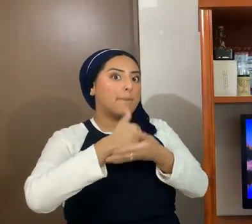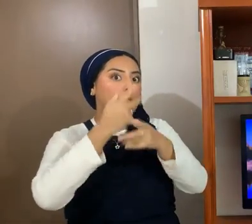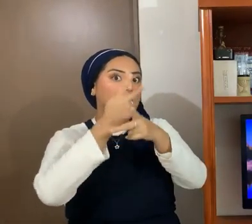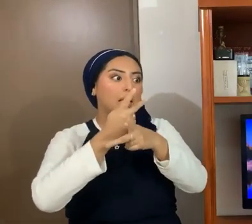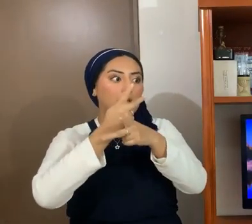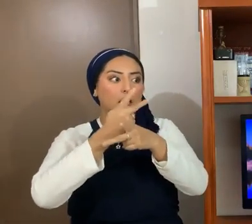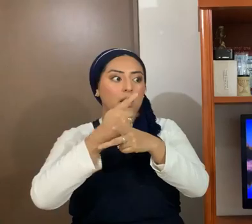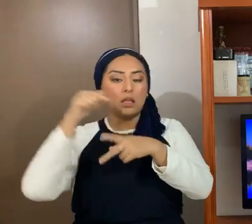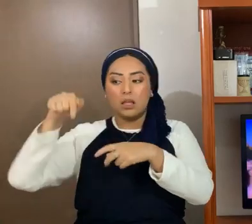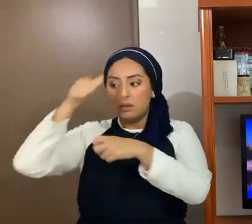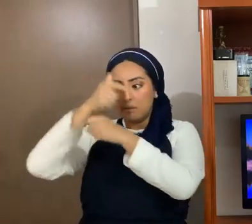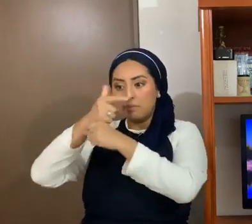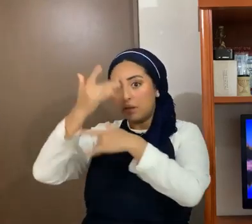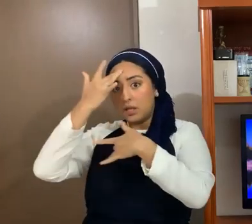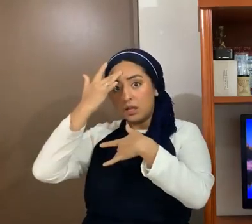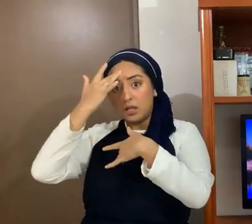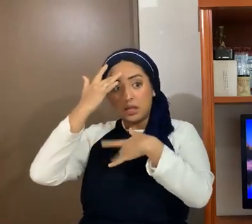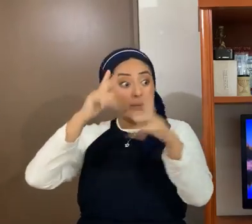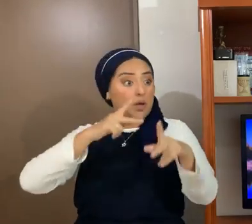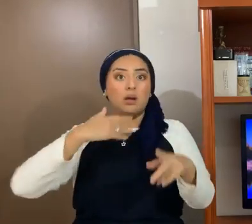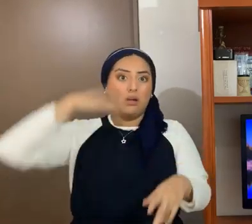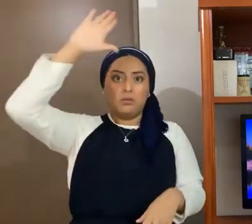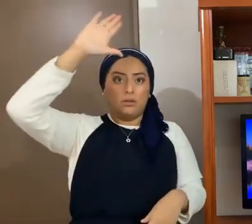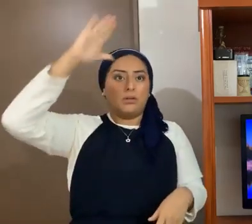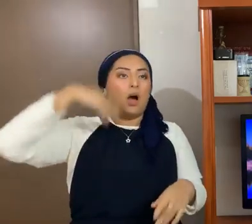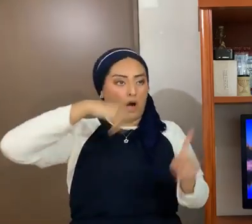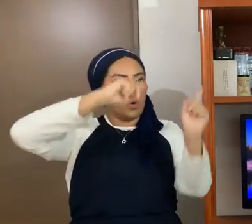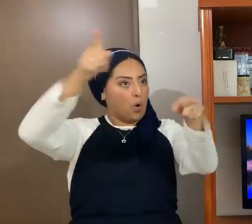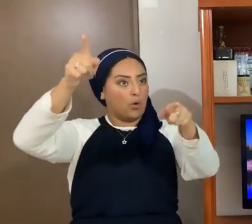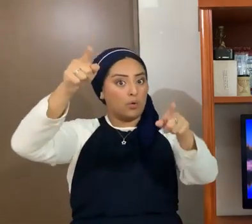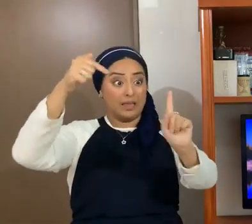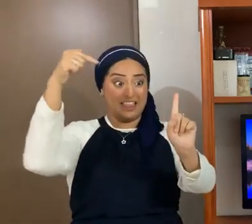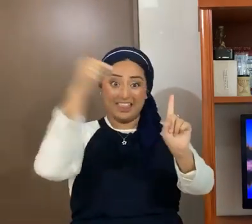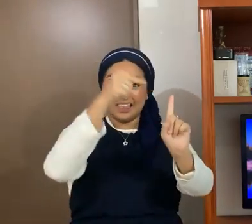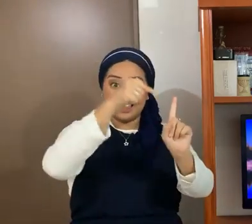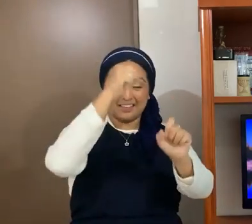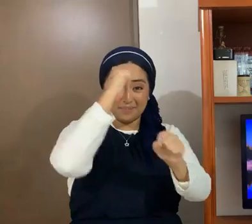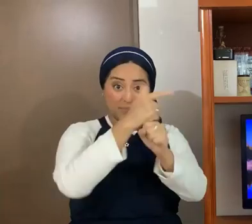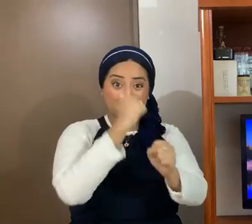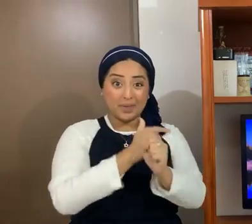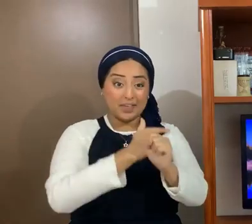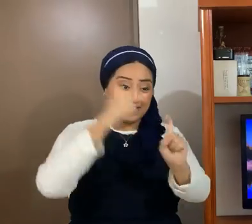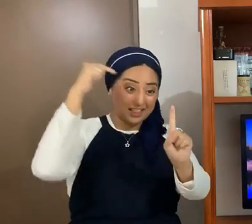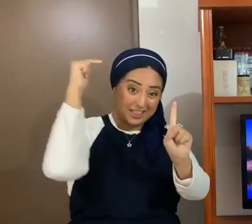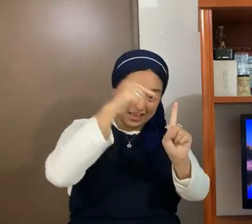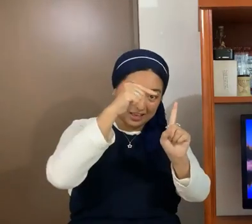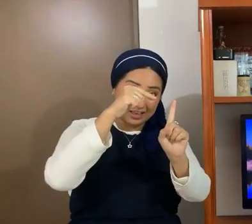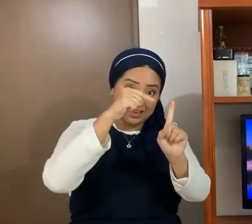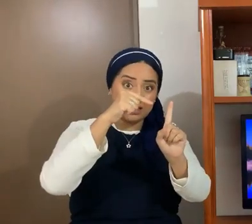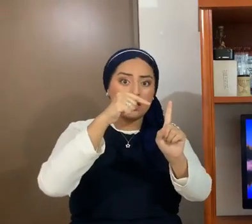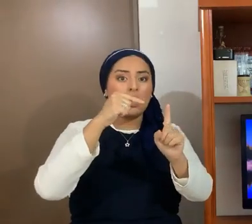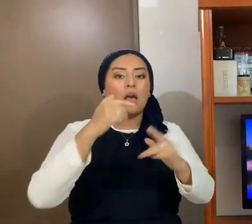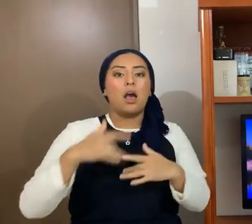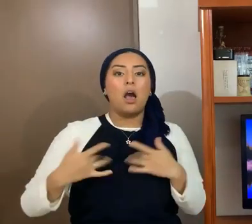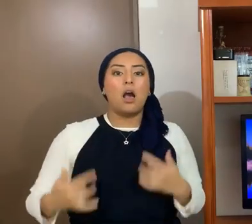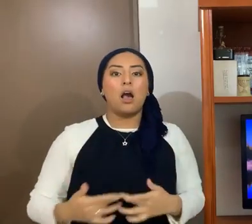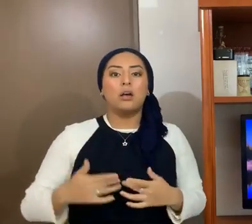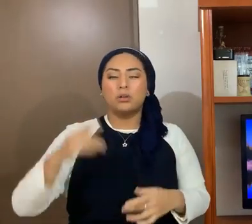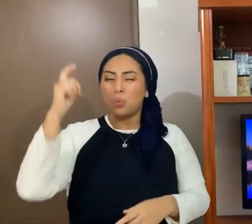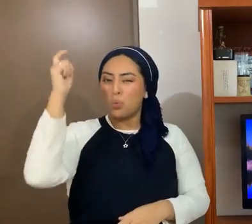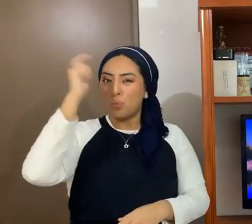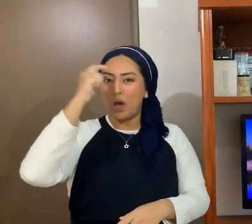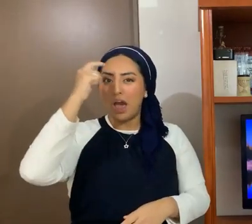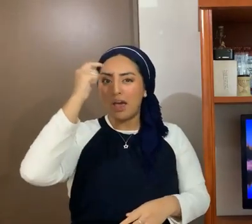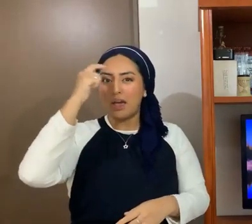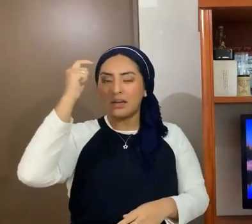cuidar este aj que se enfermó y se pone dispuesto, ese aj o esa ajot, ese hermano o esa hermana tienen un corazón sabio,